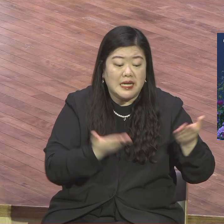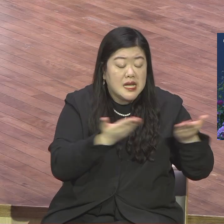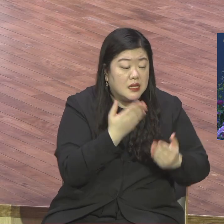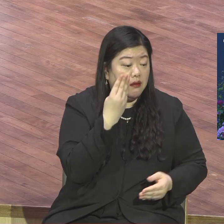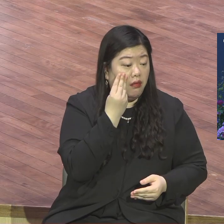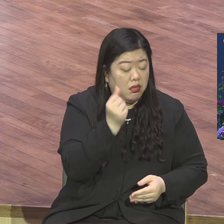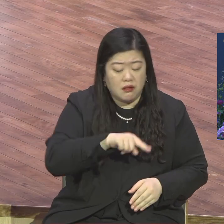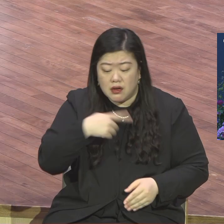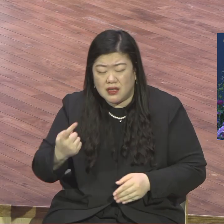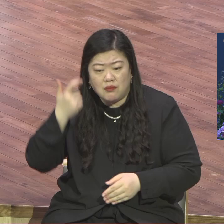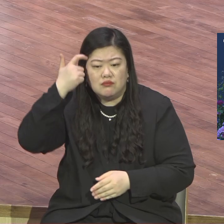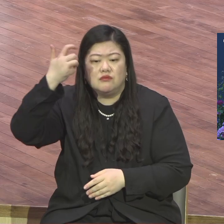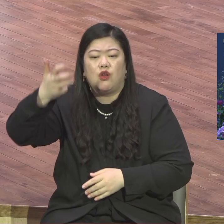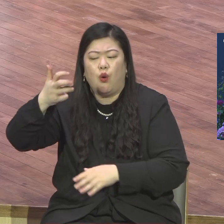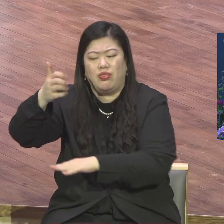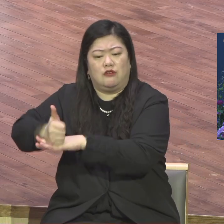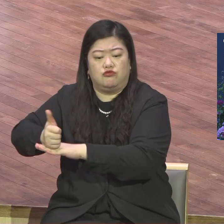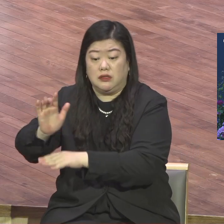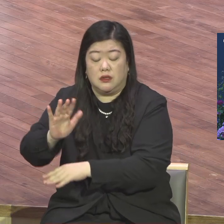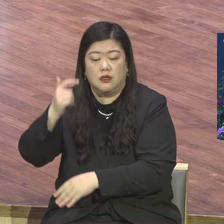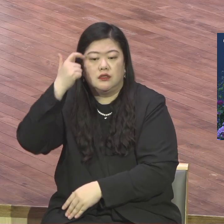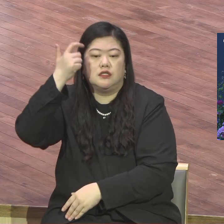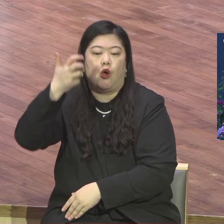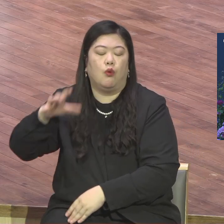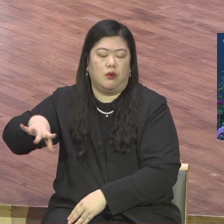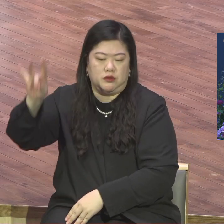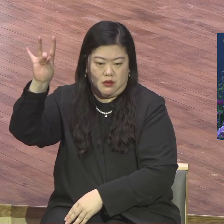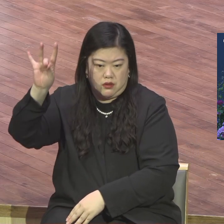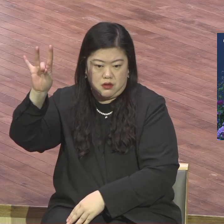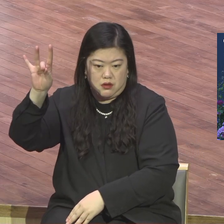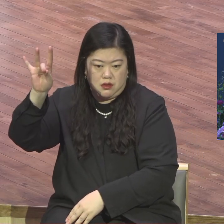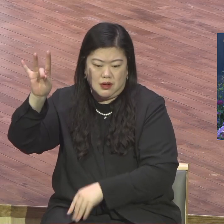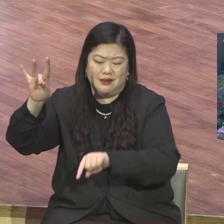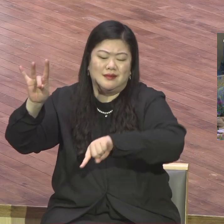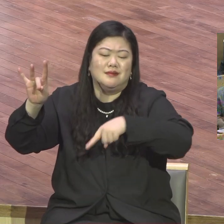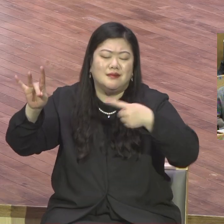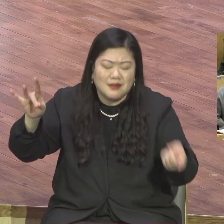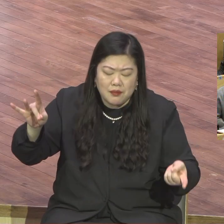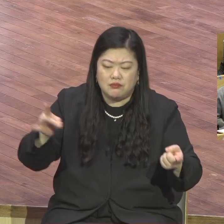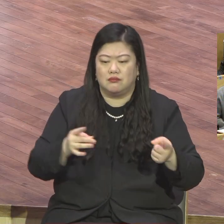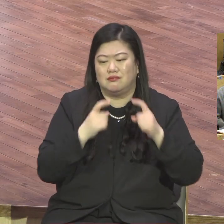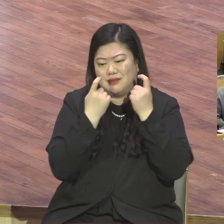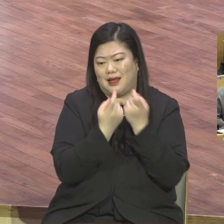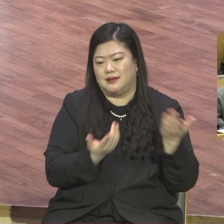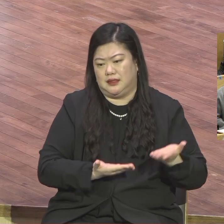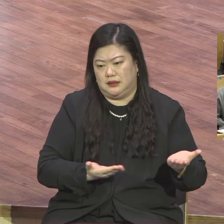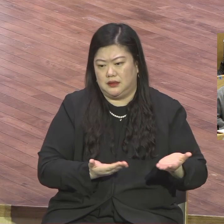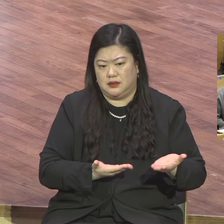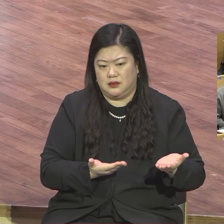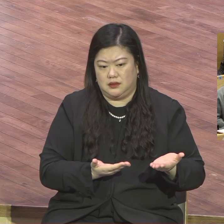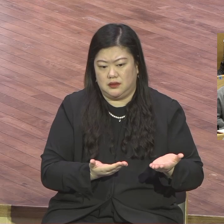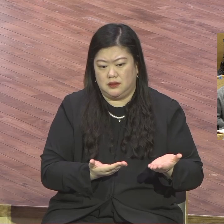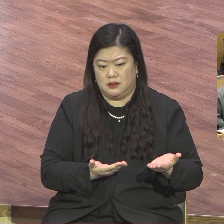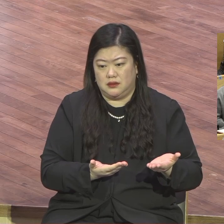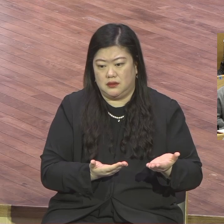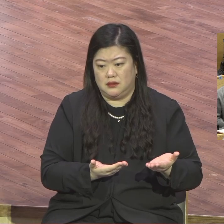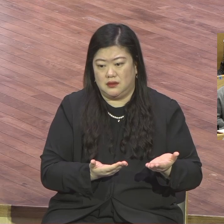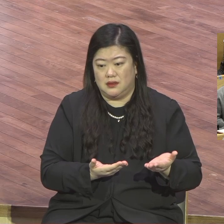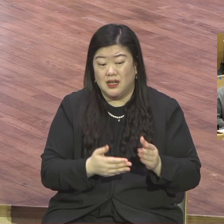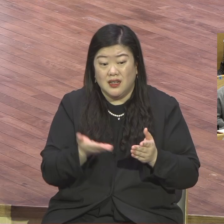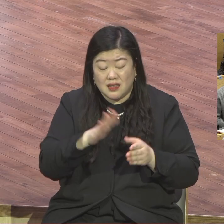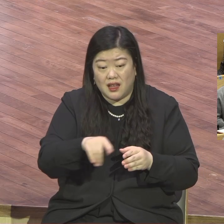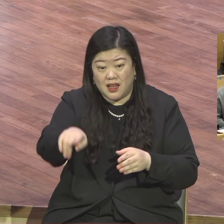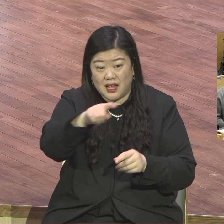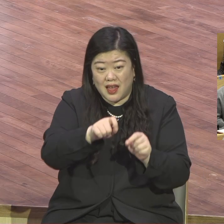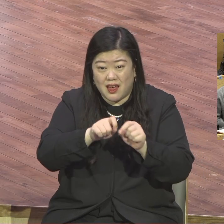아니에요. 영혼이 잘 땐 영혼이 하나님과 착 맞아버리면 나머지는 저절로 다 돼. 이걸 몰라요.